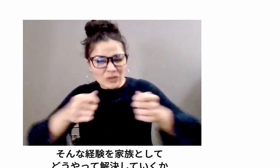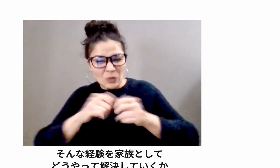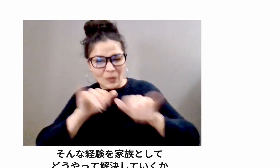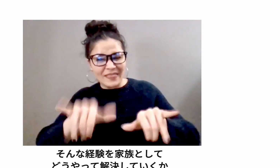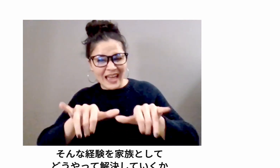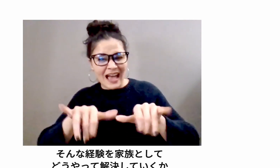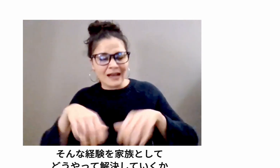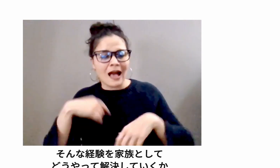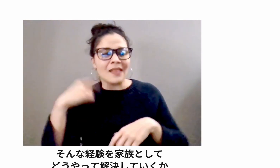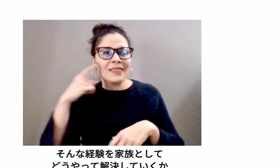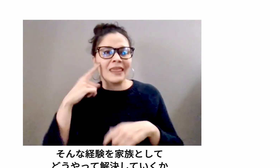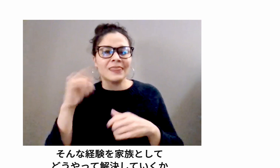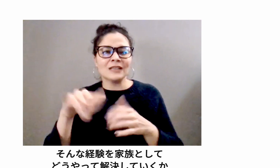ってそれを一つ一つ解決していくか、